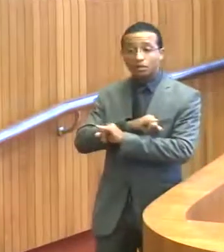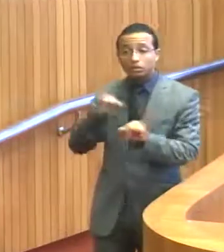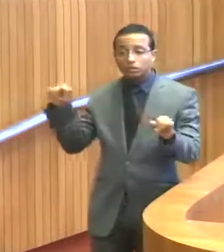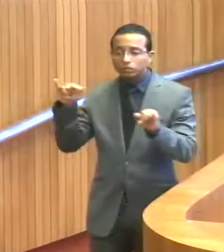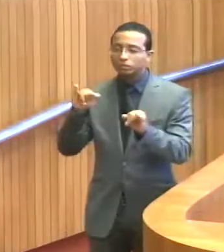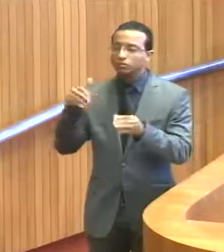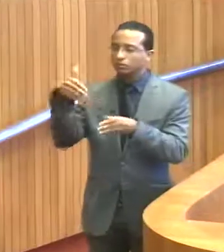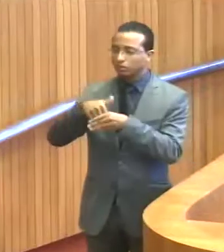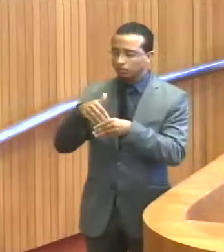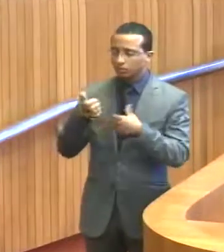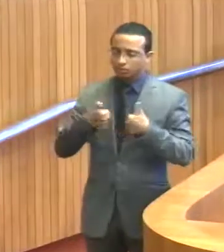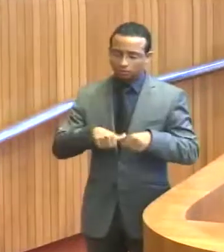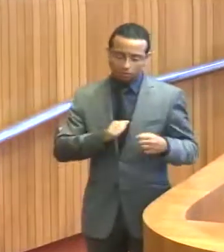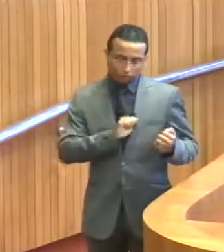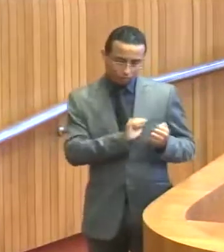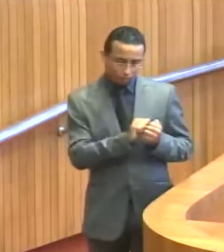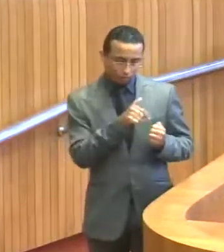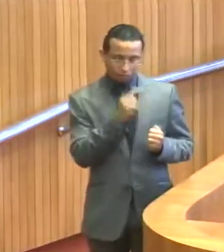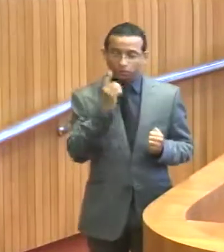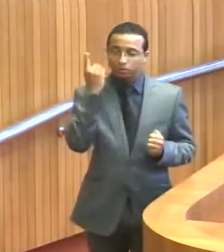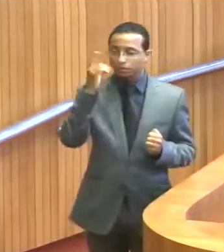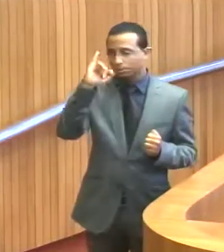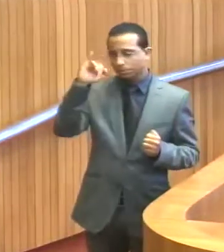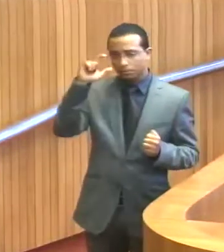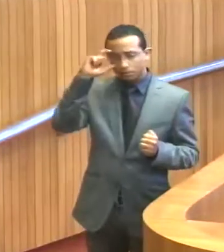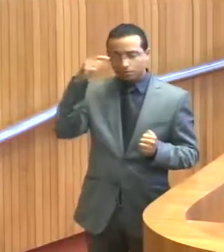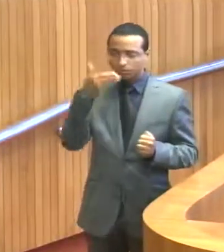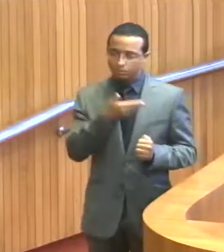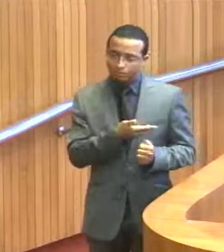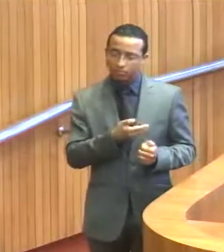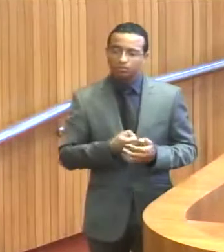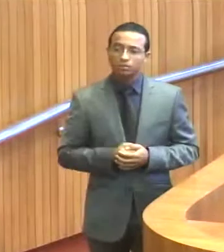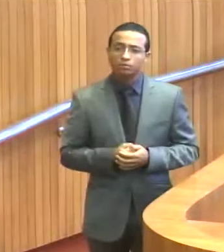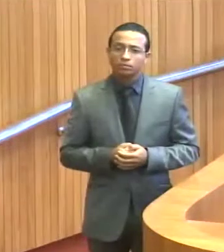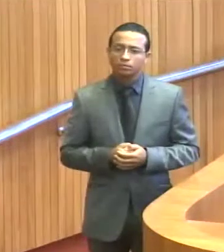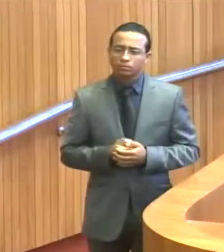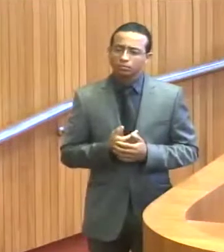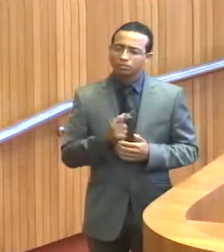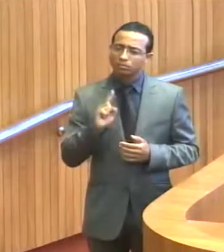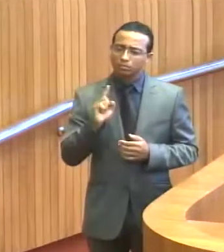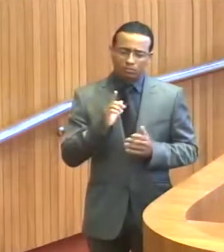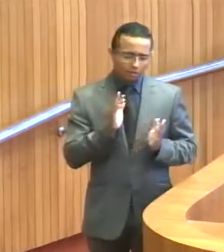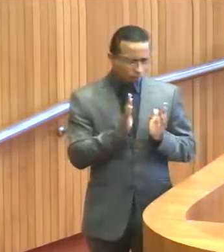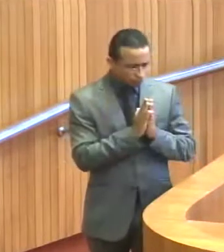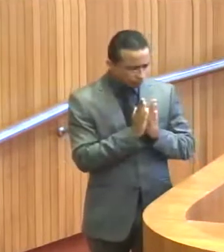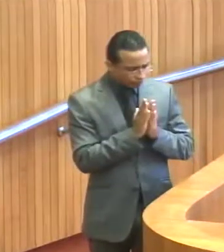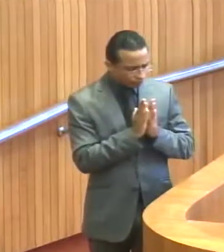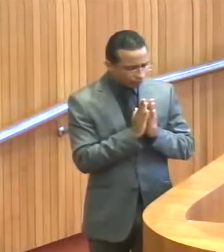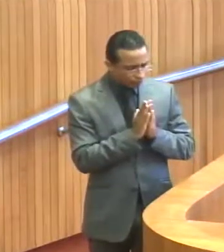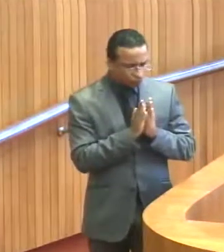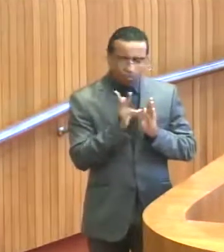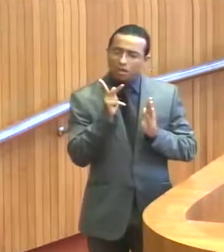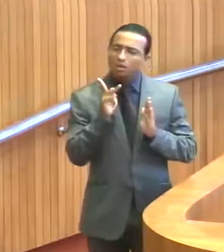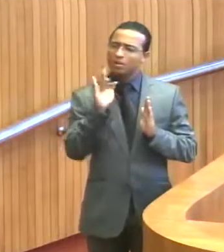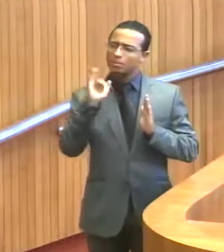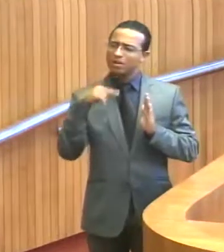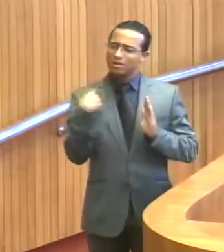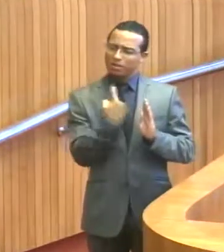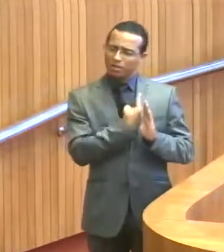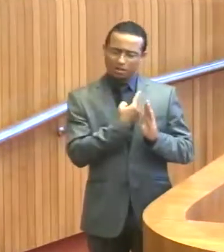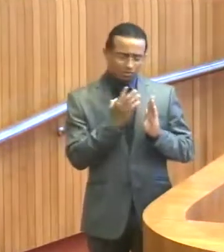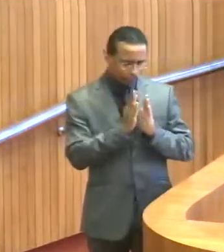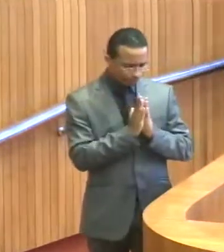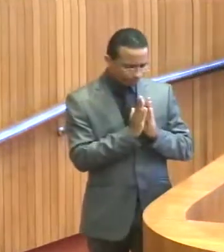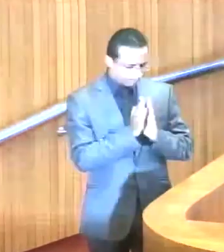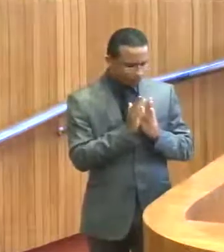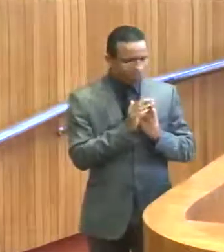eleição, e eu estava ali ao lado do Dr. Jackson Lago, depois de fazermos a oração do Pai Nosso, saímos às ruas de São Luís